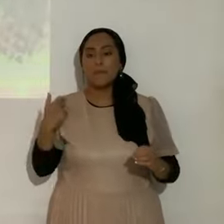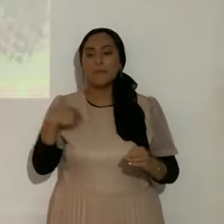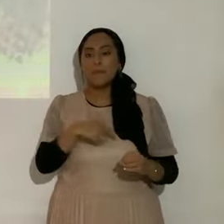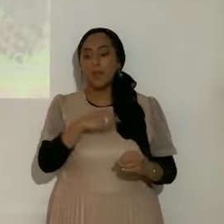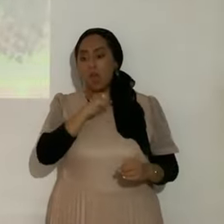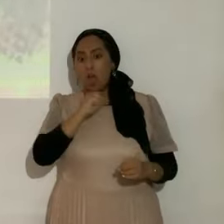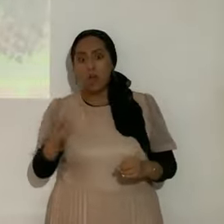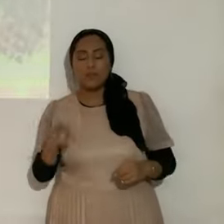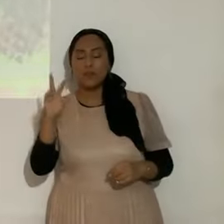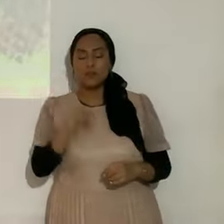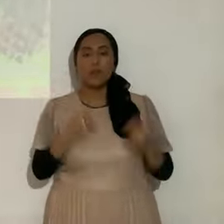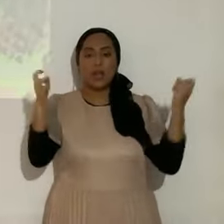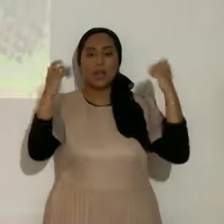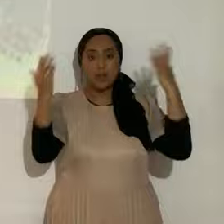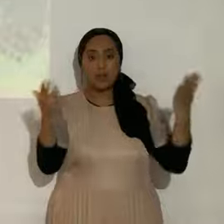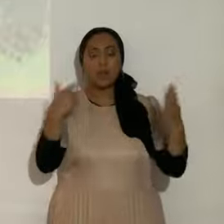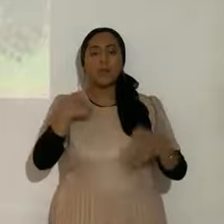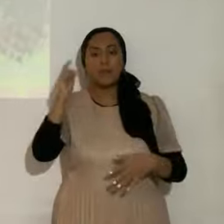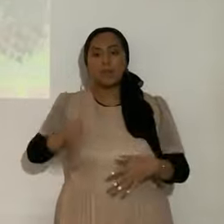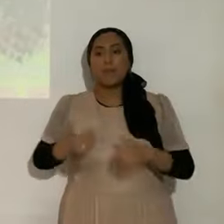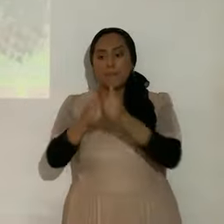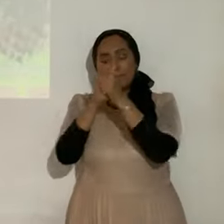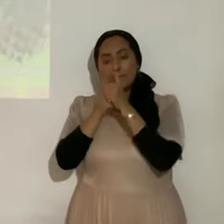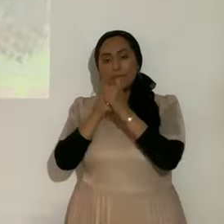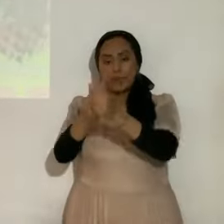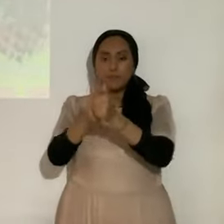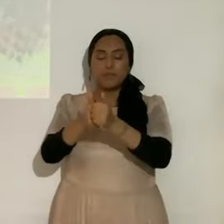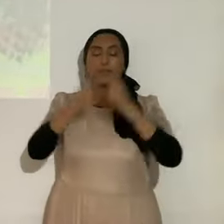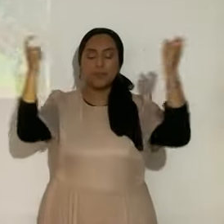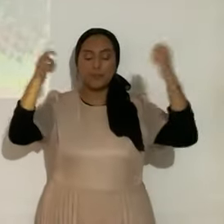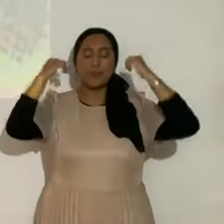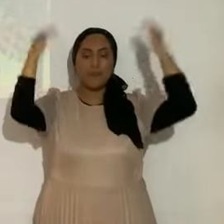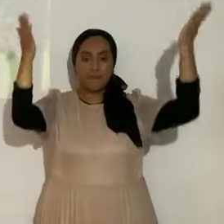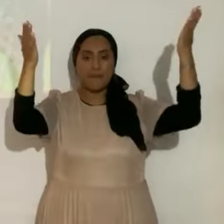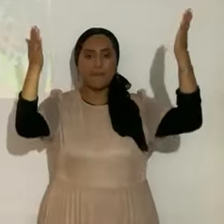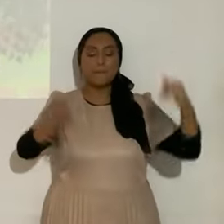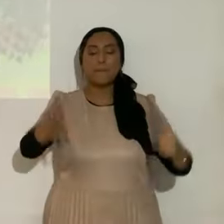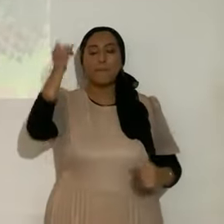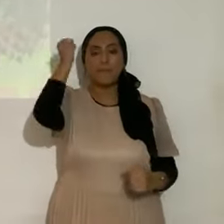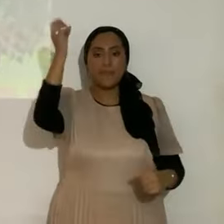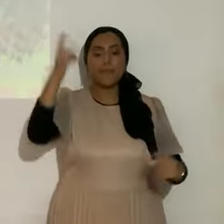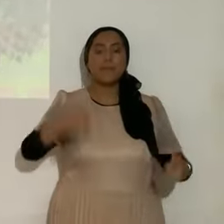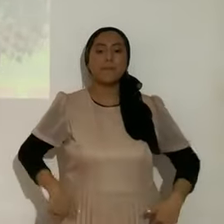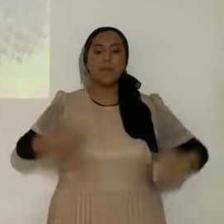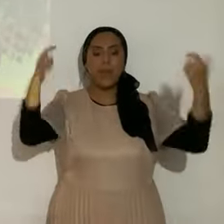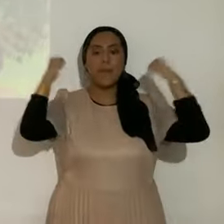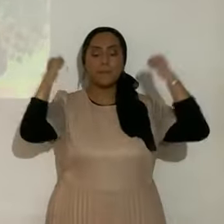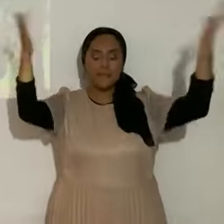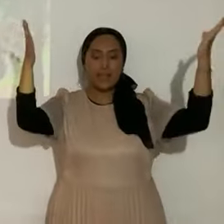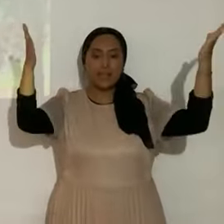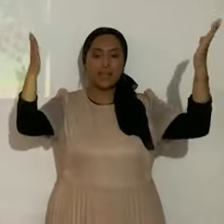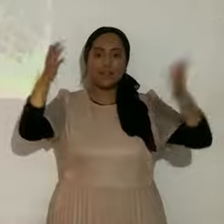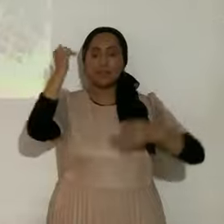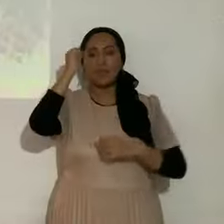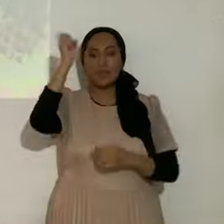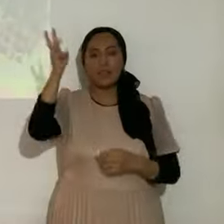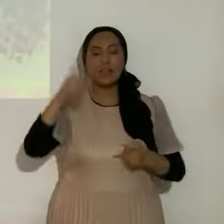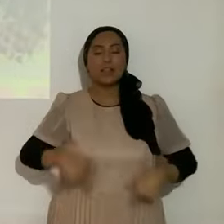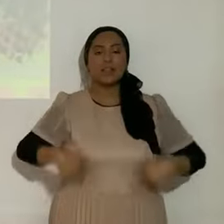apaguen. Aleluya. Tenemos que seguir adelante. Vamos a exaltar a Yahshua HaMashiach. Yahshua HaMashiach vive.